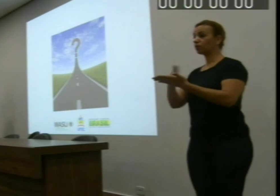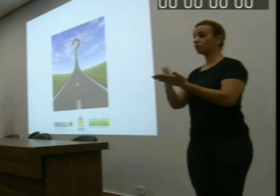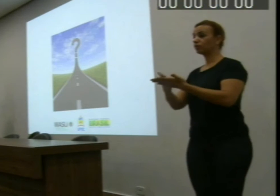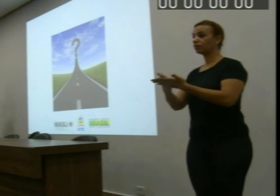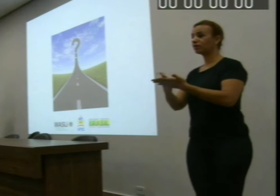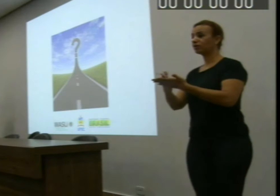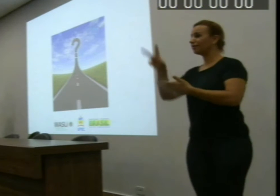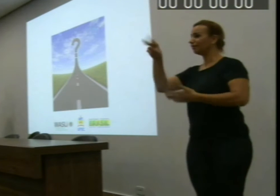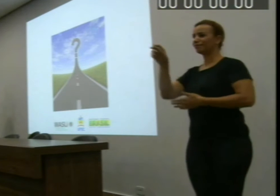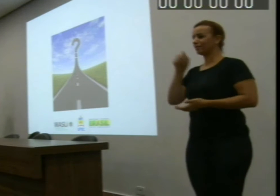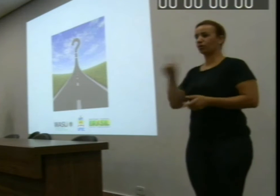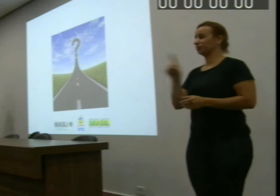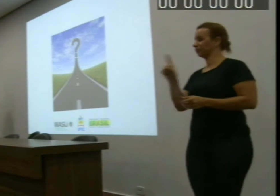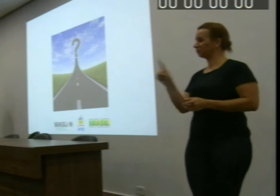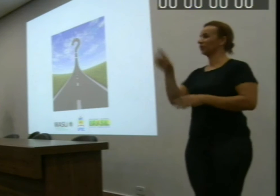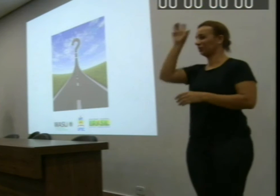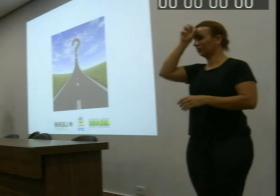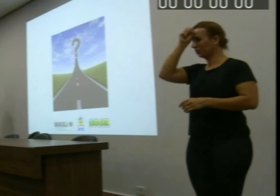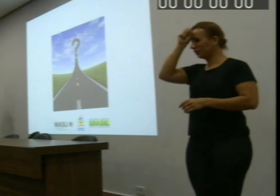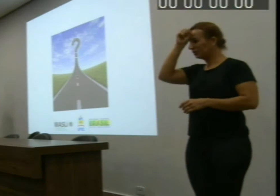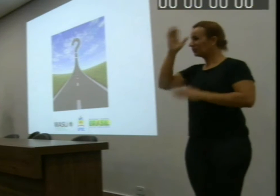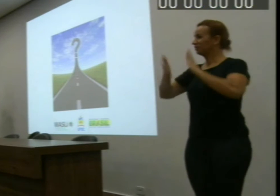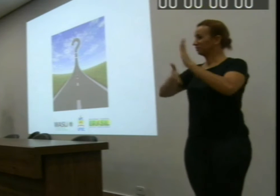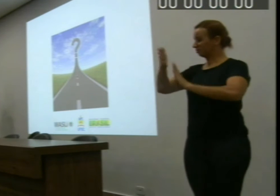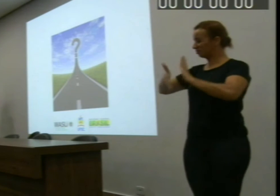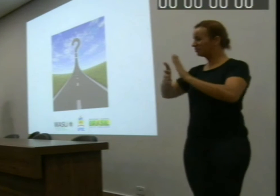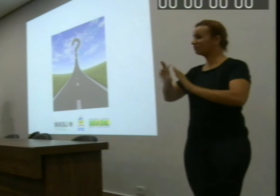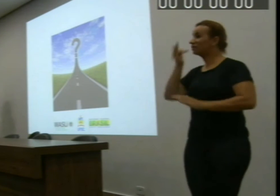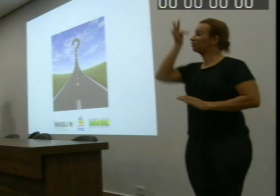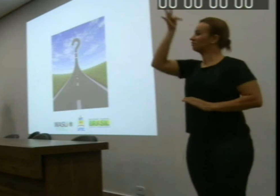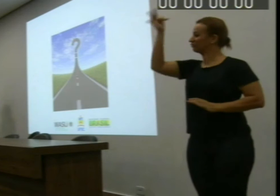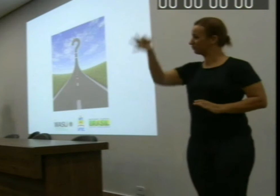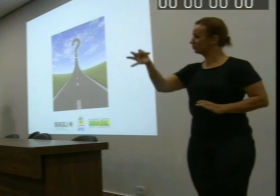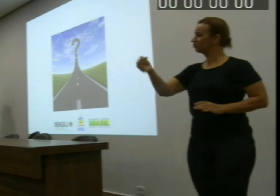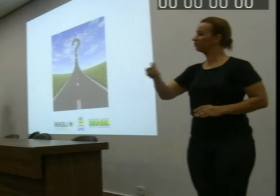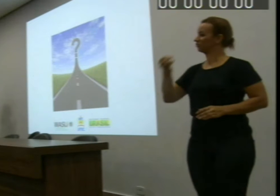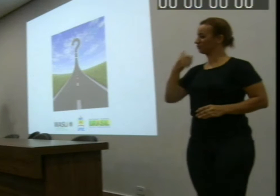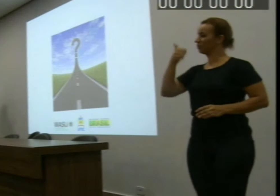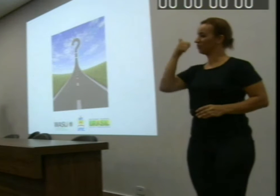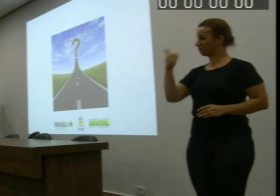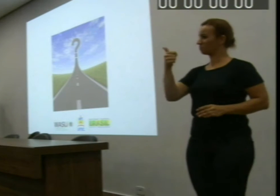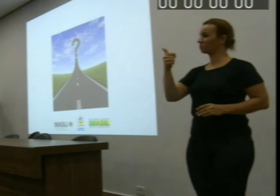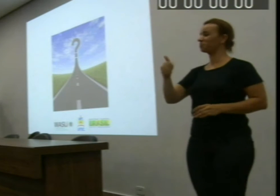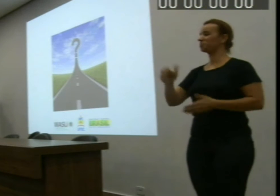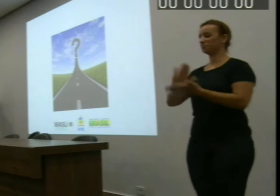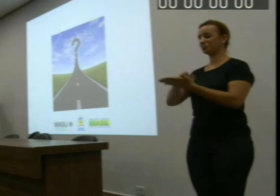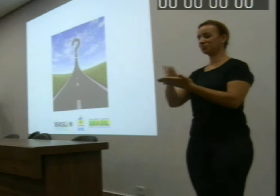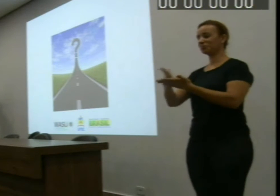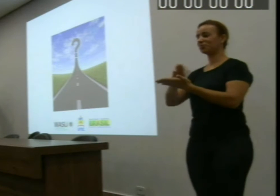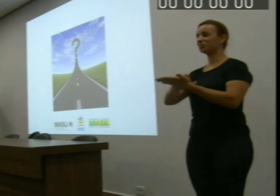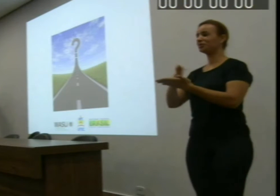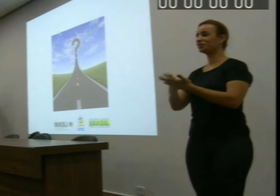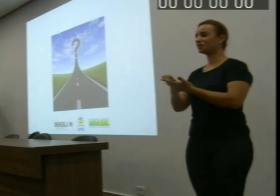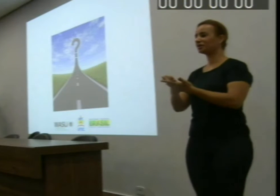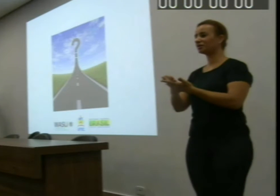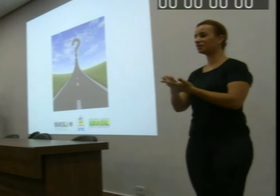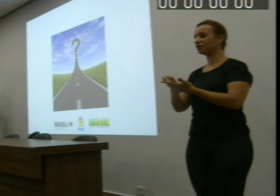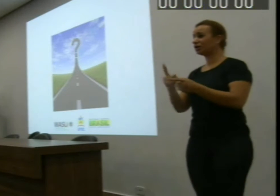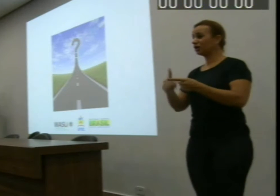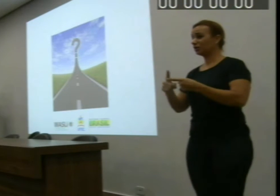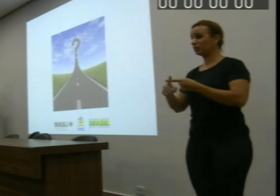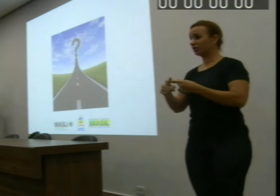aprenderam libras mas que vão ser os futuros intérpretes aqueles que vão atuar na nossa profissão daqu porque uma hora a gente vai se